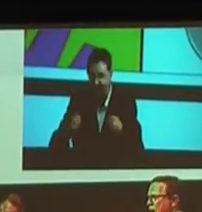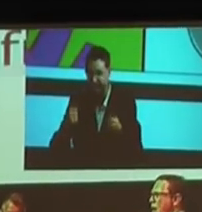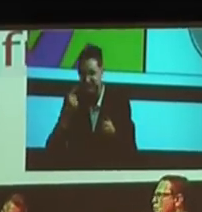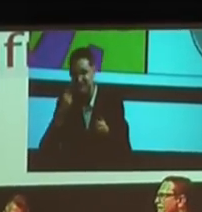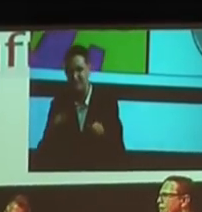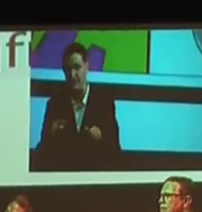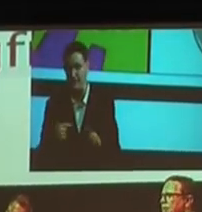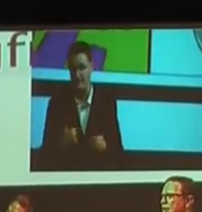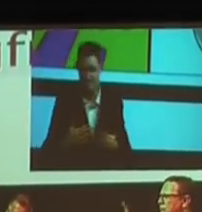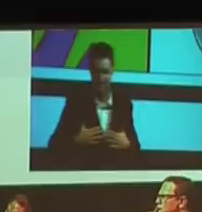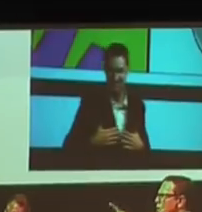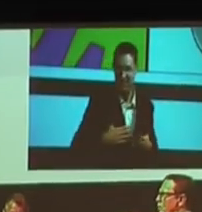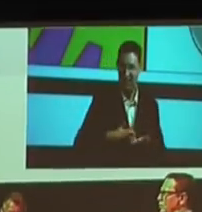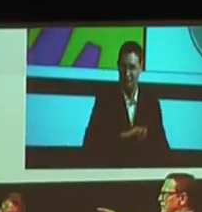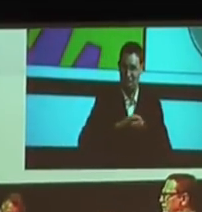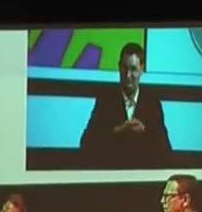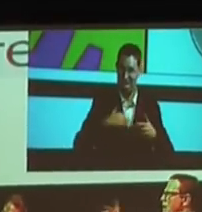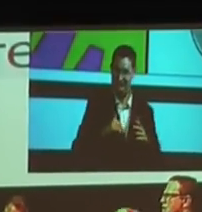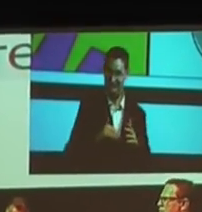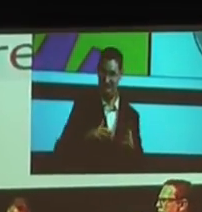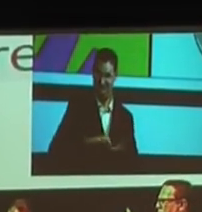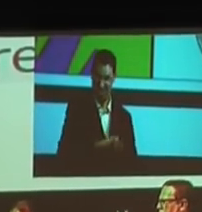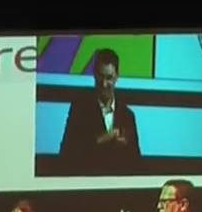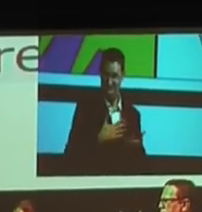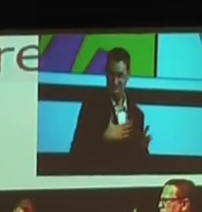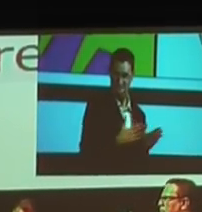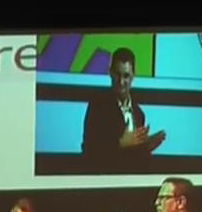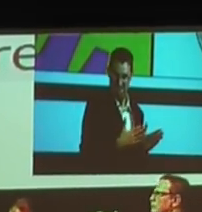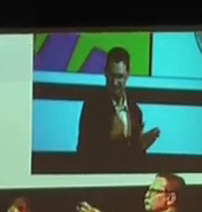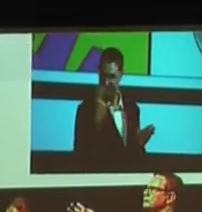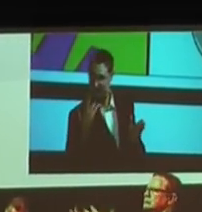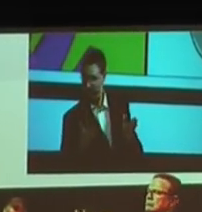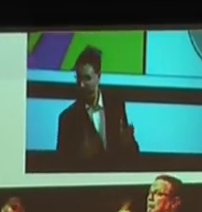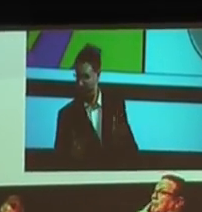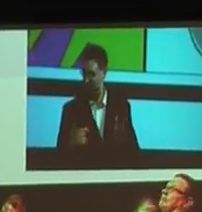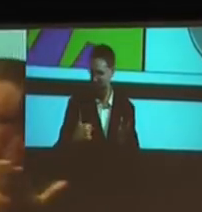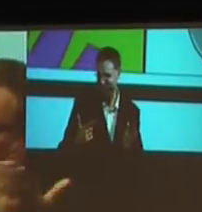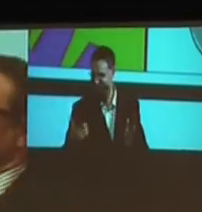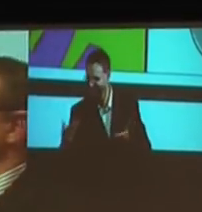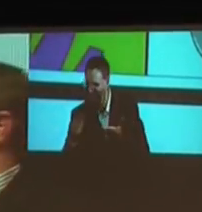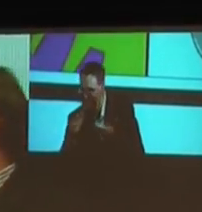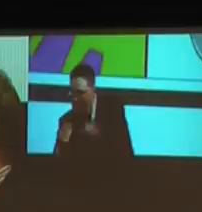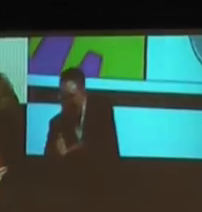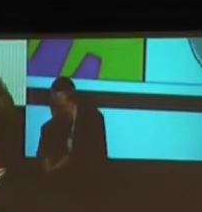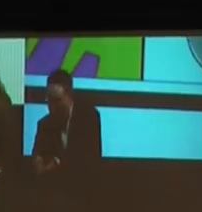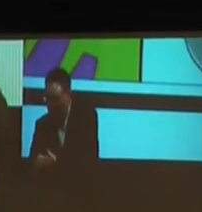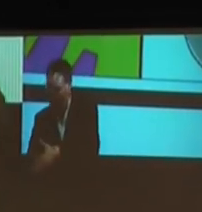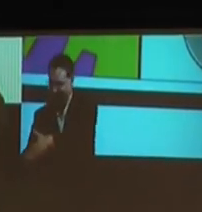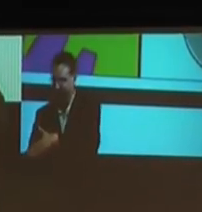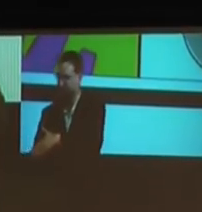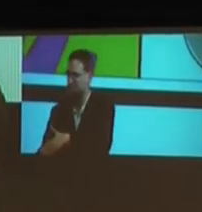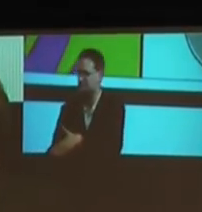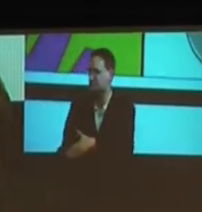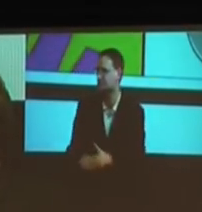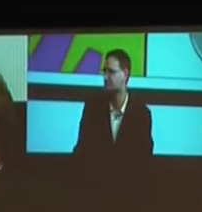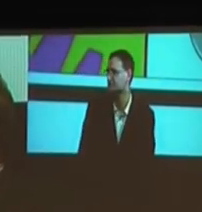zu implementieren, dort voranzugehen und genau zu gucken, wie wir da eben auf einen guten Weg kommen. Inwiefern uns das